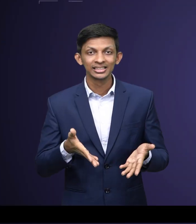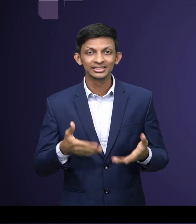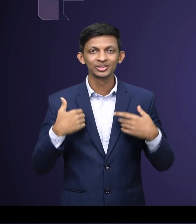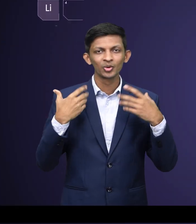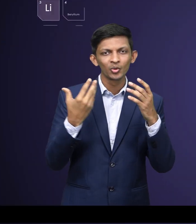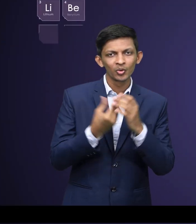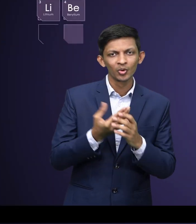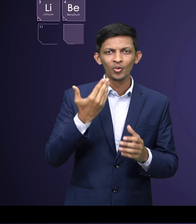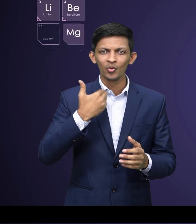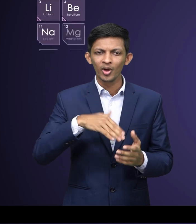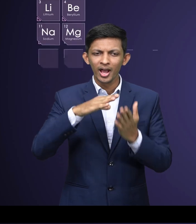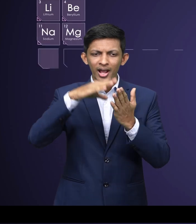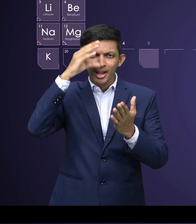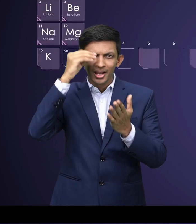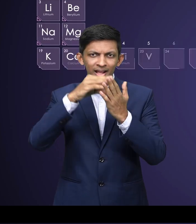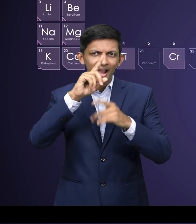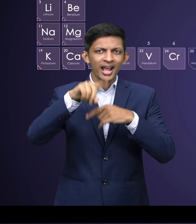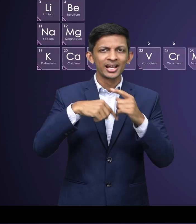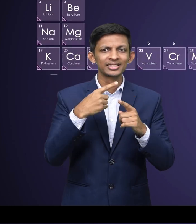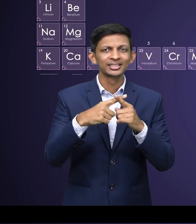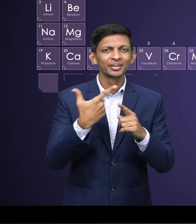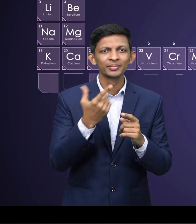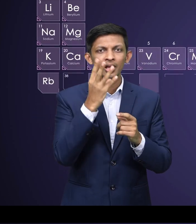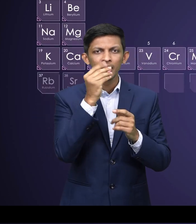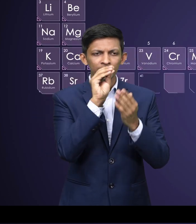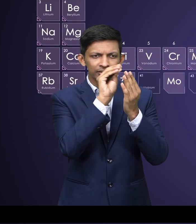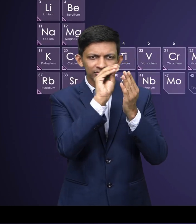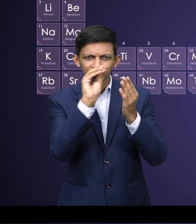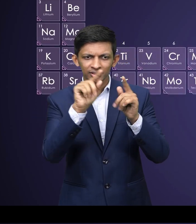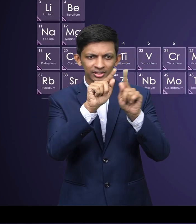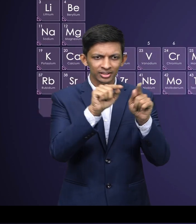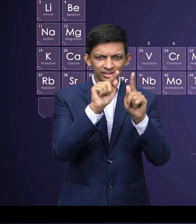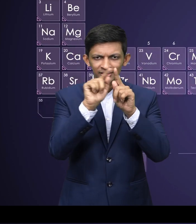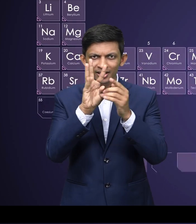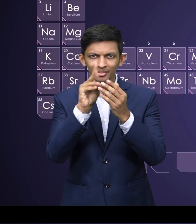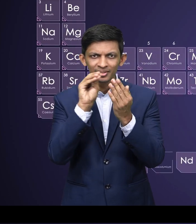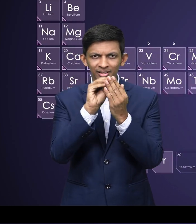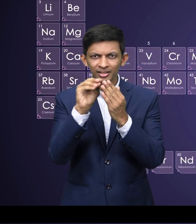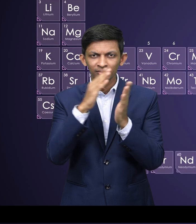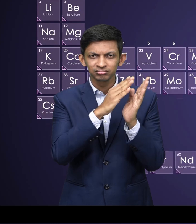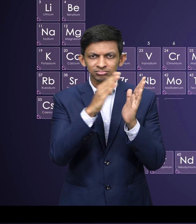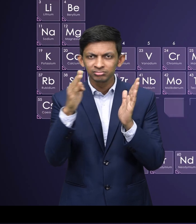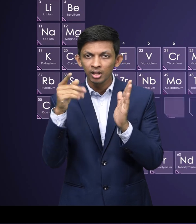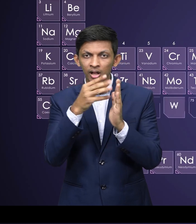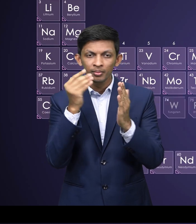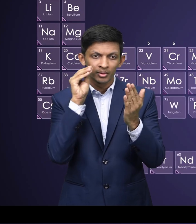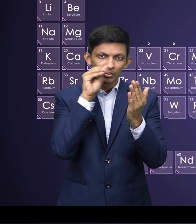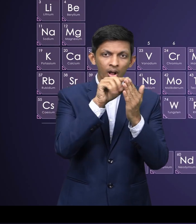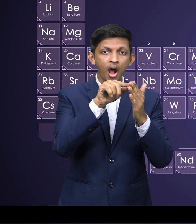ఈరోజు మనం ఆవర్తన పట్టికల యొక్క ఆవర్తన లక్షణాలు మరియు అవి ఎలా ప్రవర్తిస్తాయో తెలుసుకుందాం.